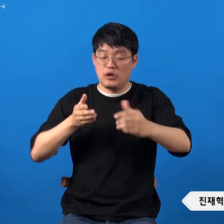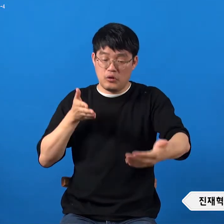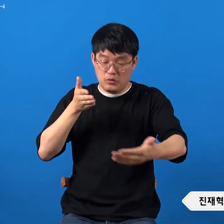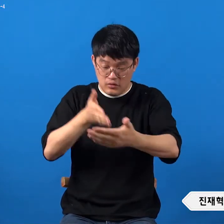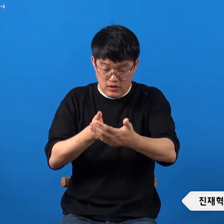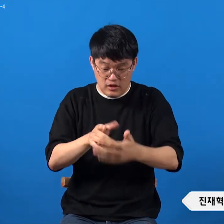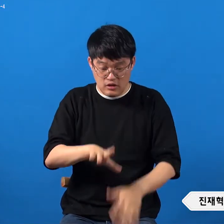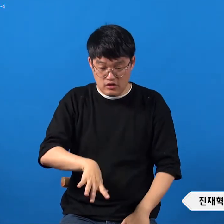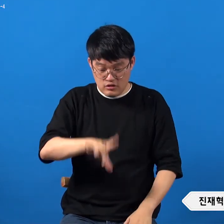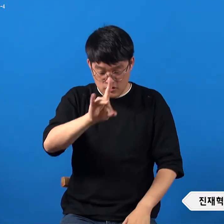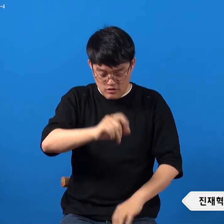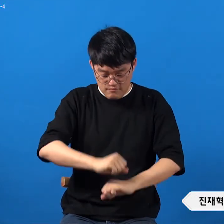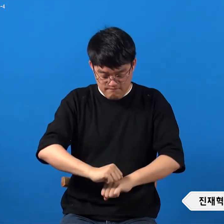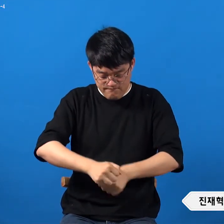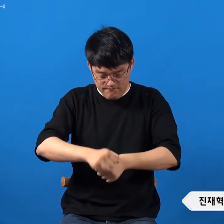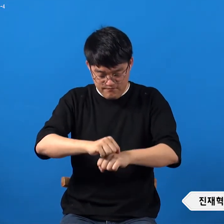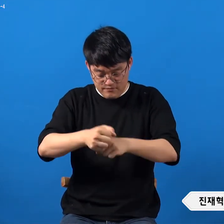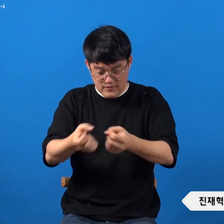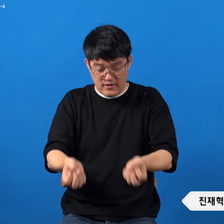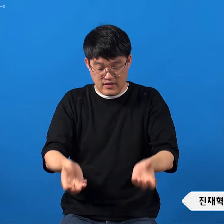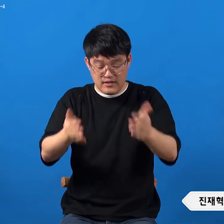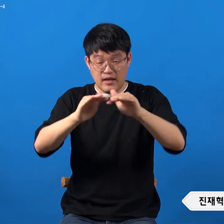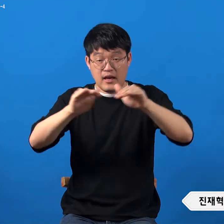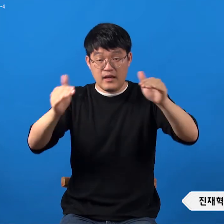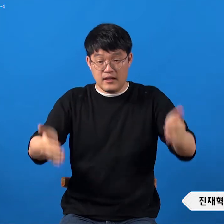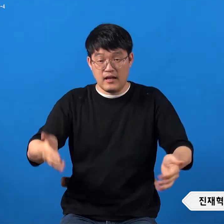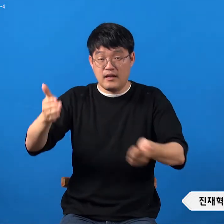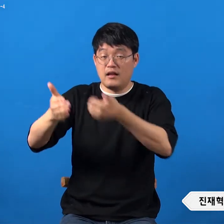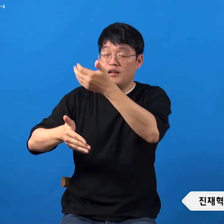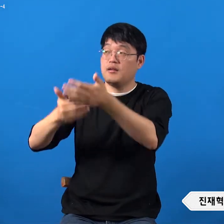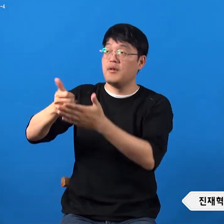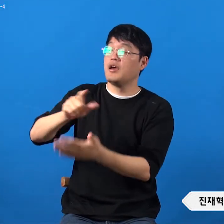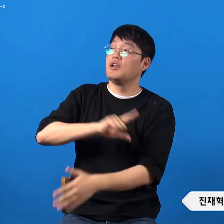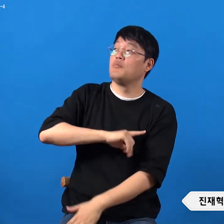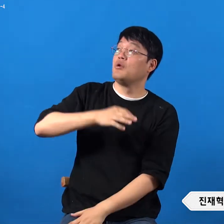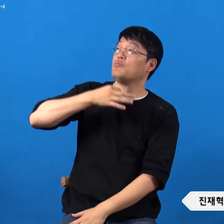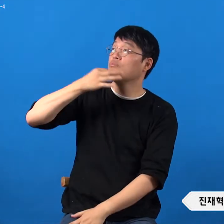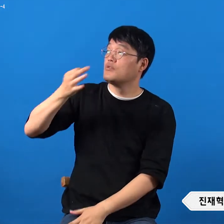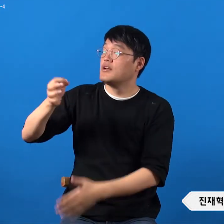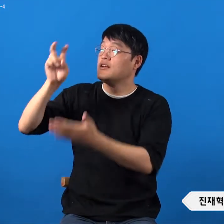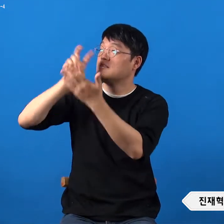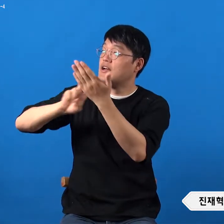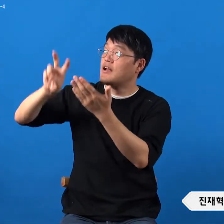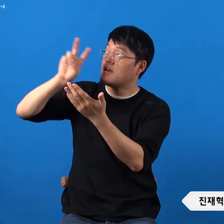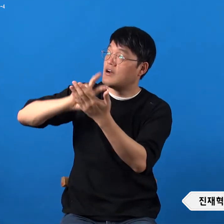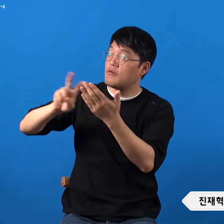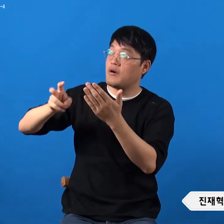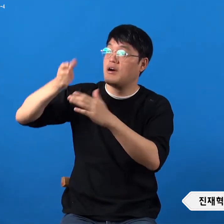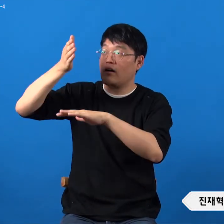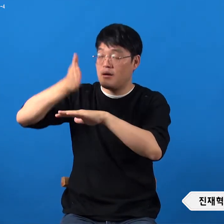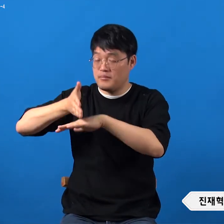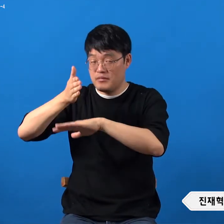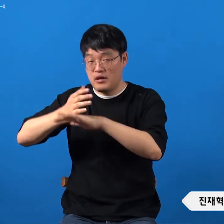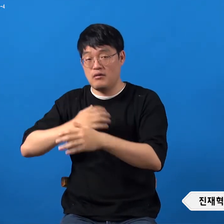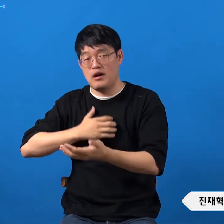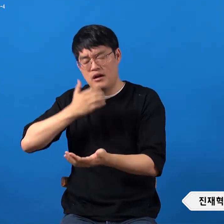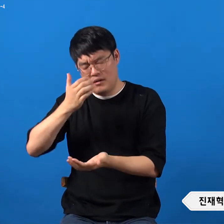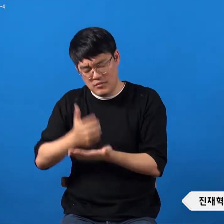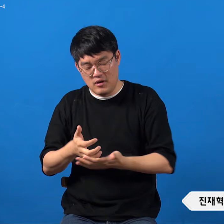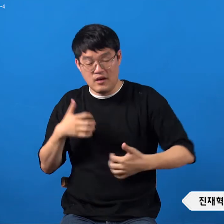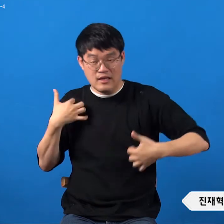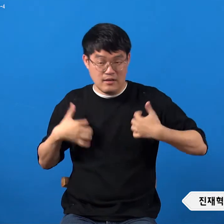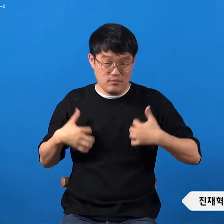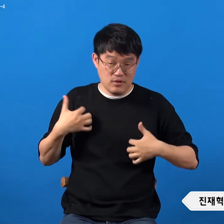땅입니다. 약속의 땅에 도착하여 처음 쌓은 단, 하나님의 이름을 부르는 데는 찬양과